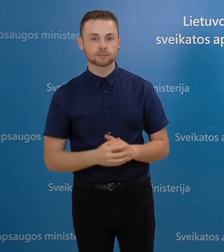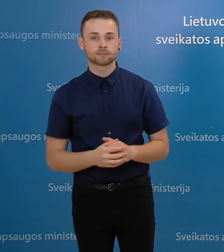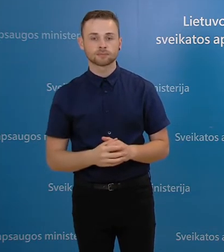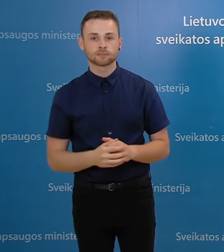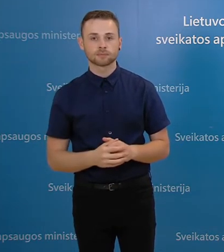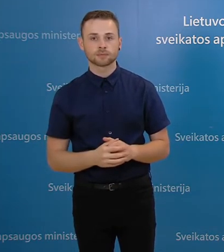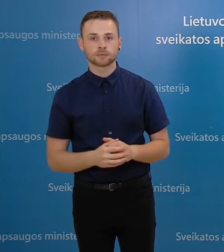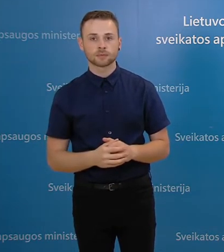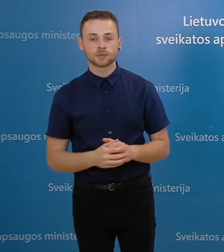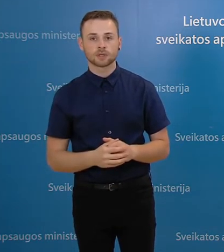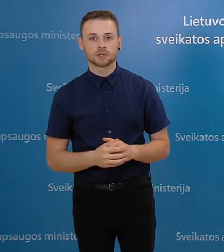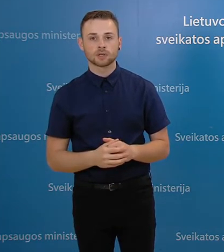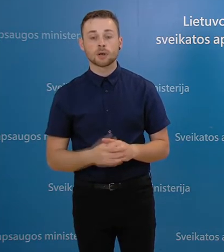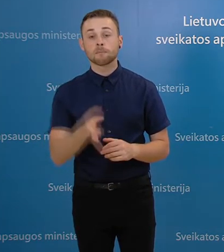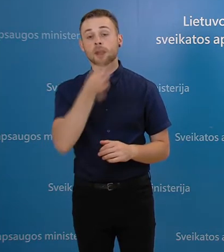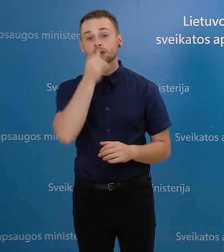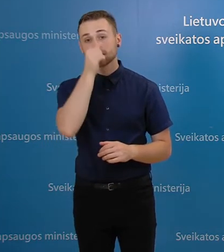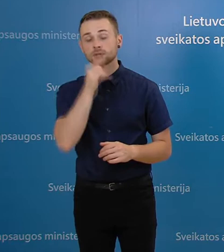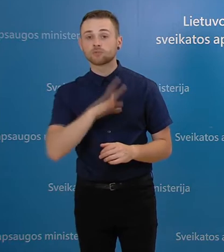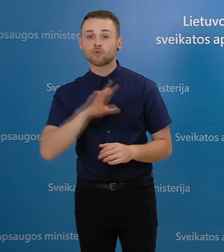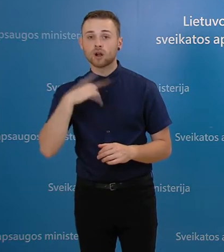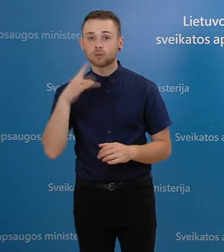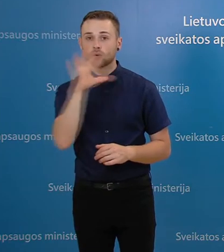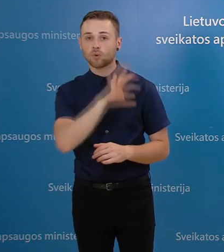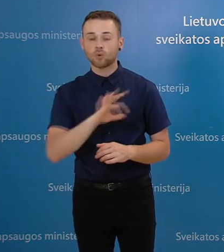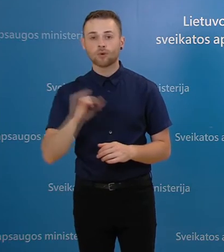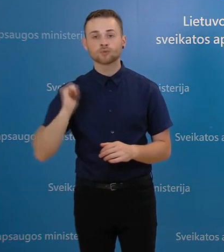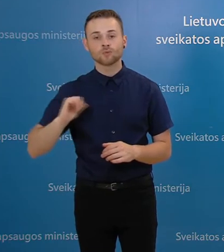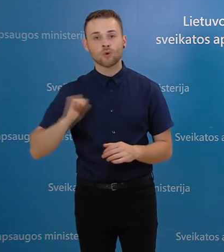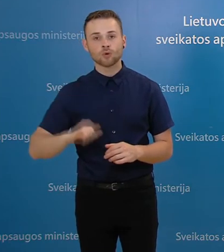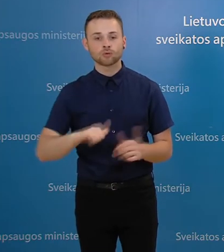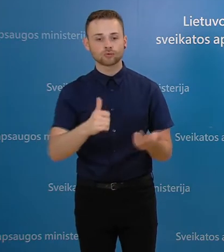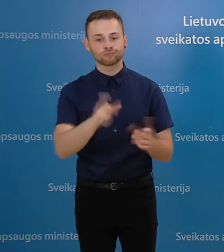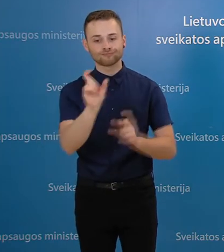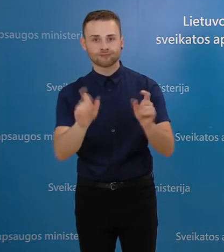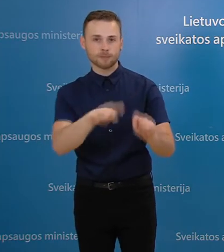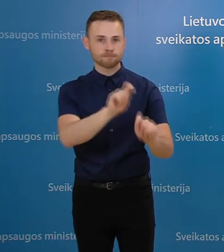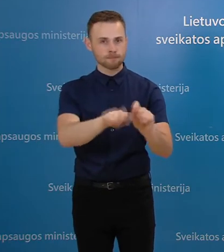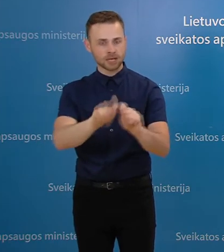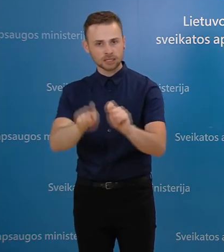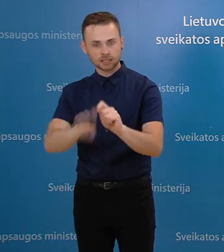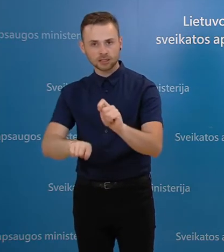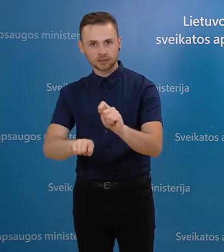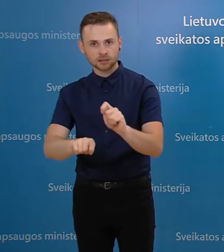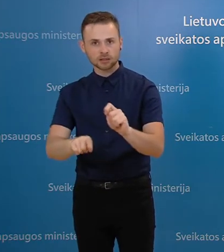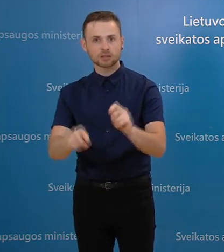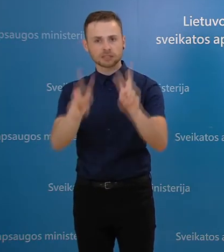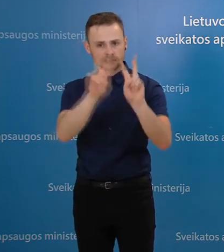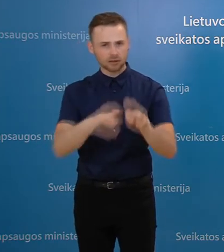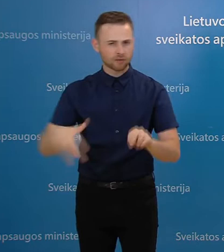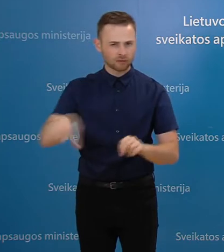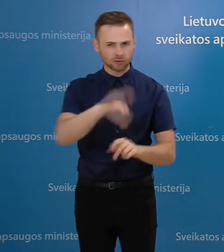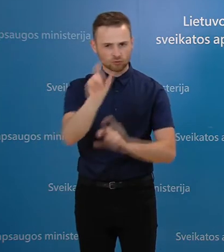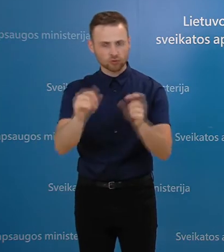Sam dar balandžio mėnesį užsiminė apie galimybę atlikti populiacijos tyrimą dėl koronaviruso. Ar masiniai tyrimai organizuoti